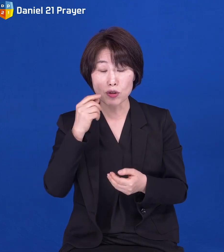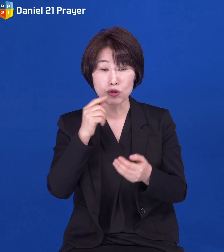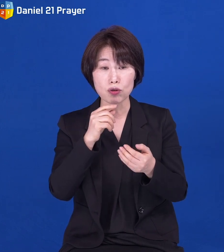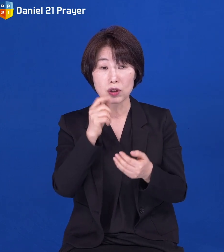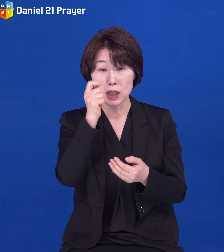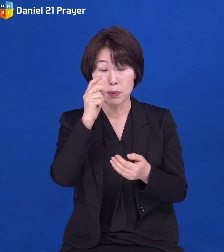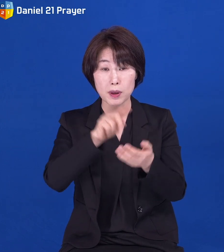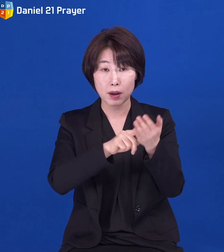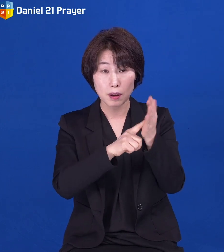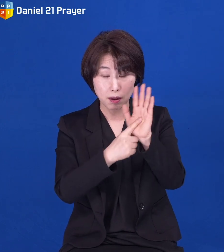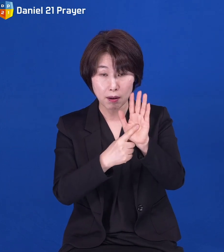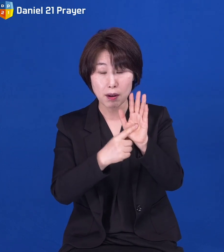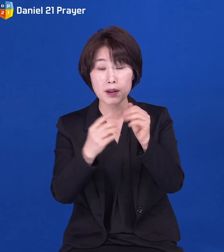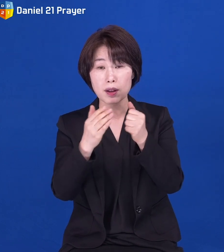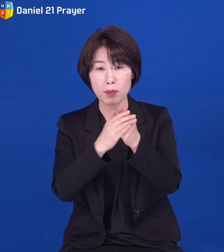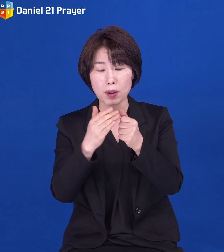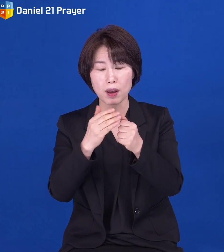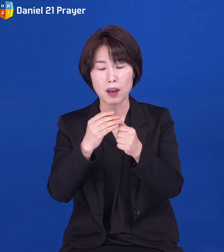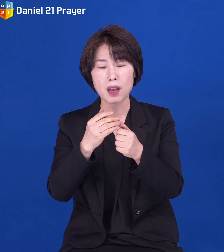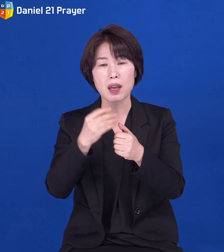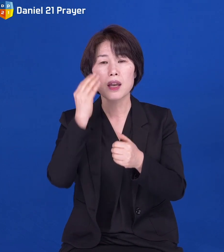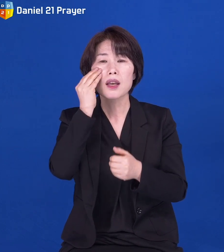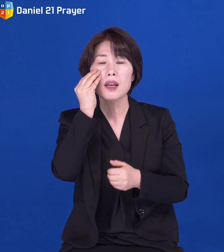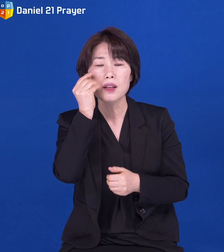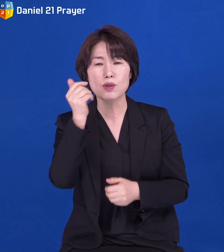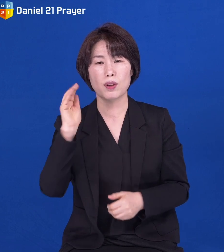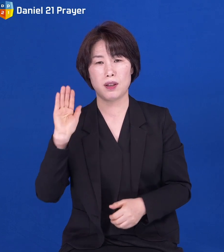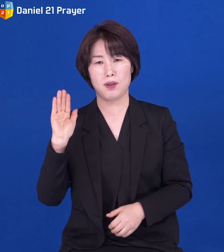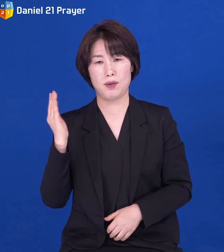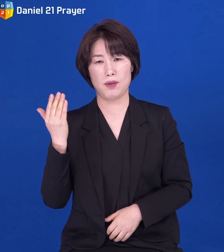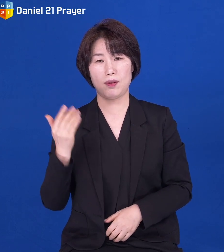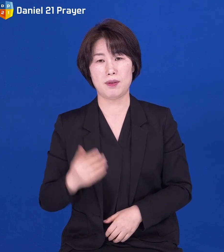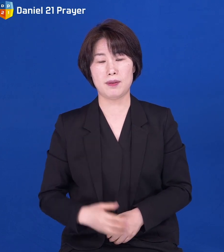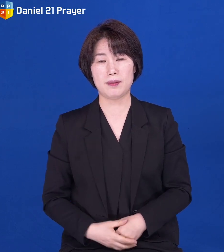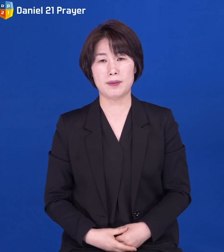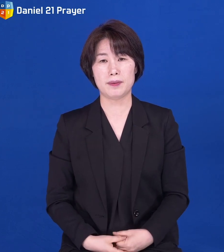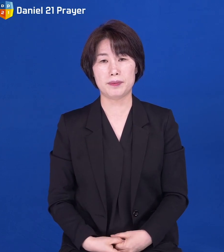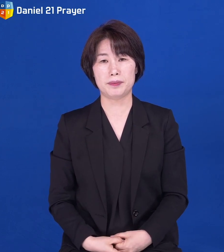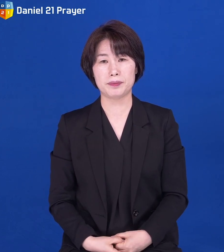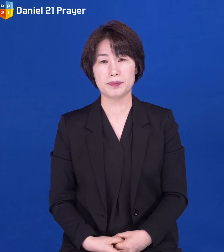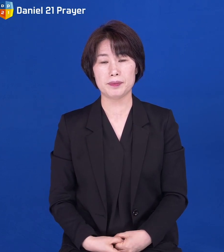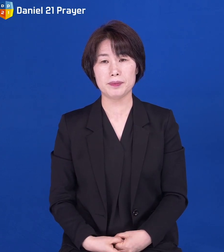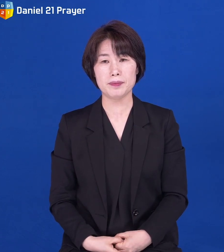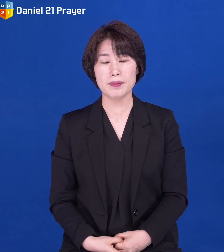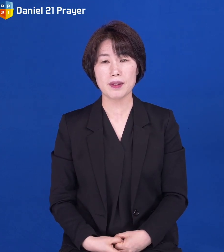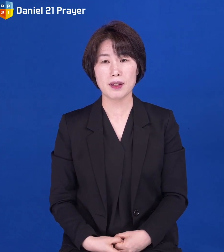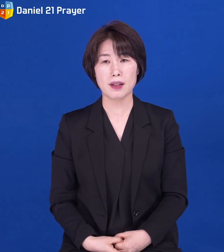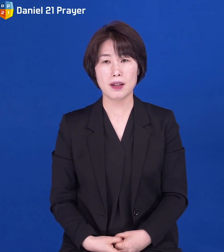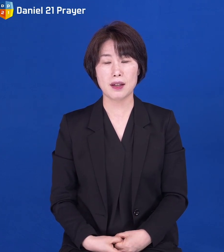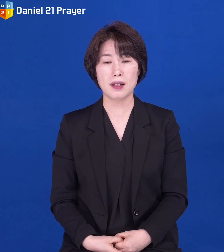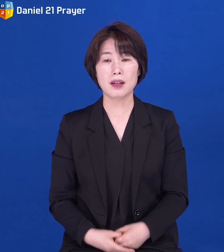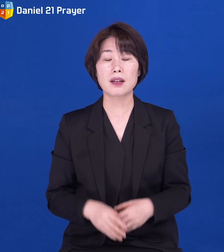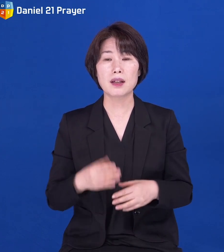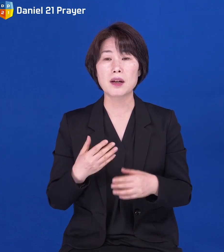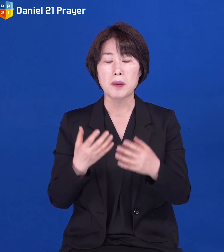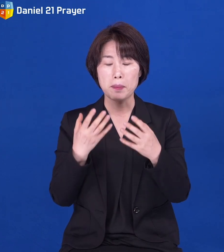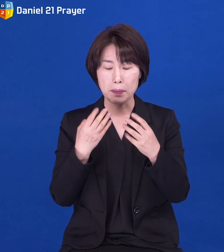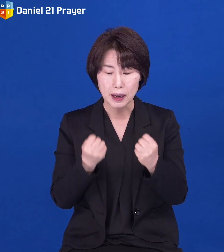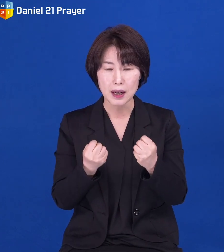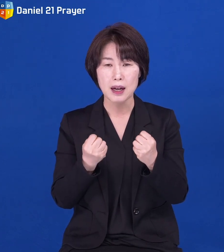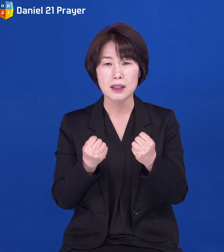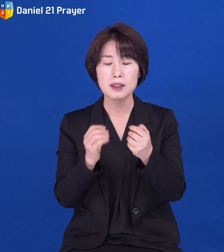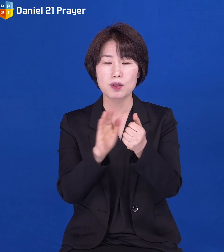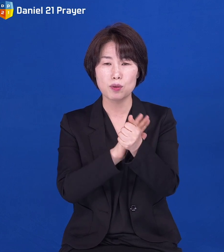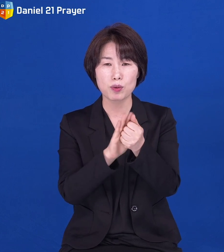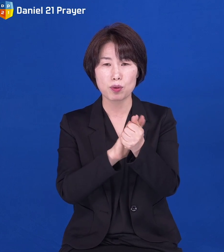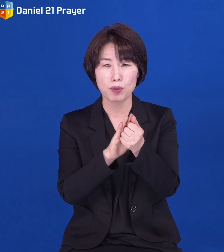남겨주시거든요. 그래서 미니가 이런 분들한테 위로를 해주라고 저를 통해서 미니를